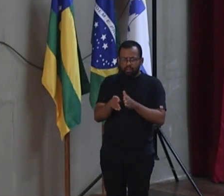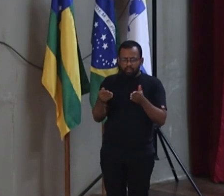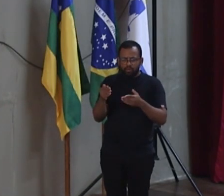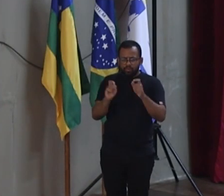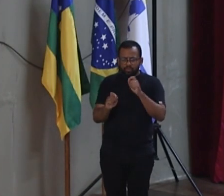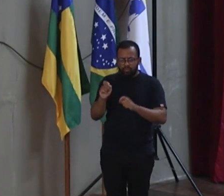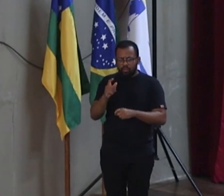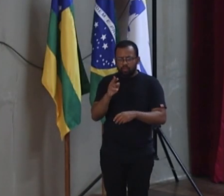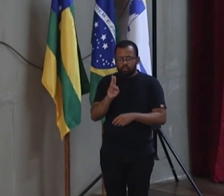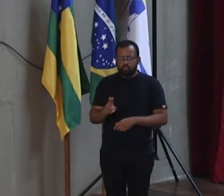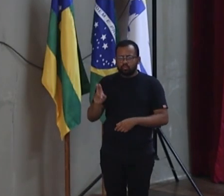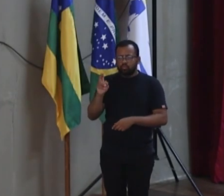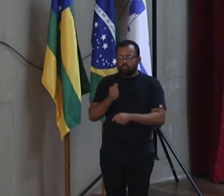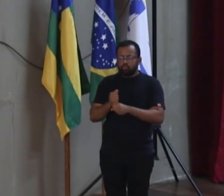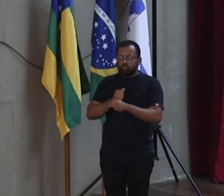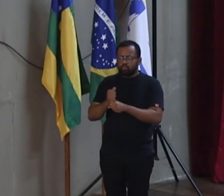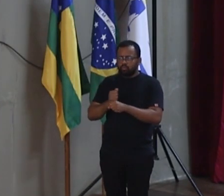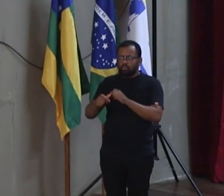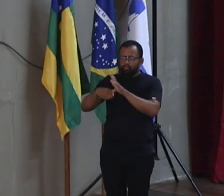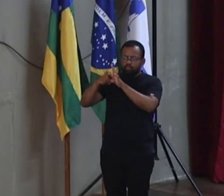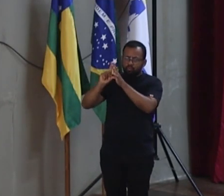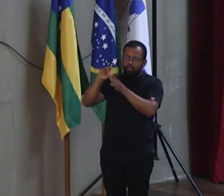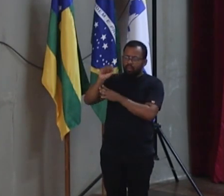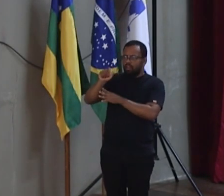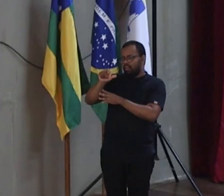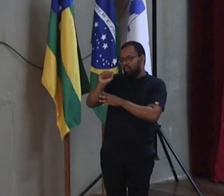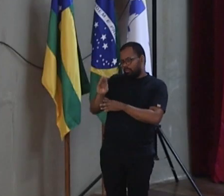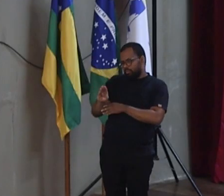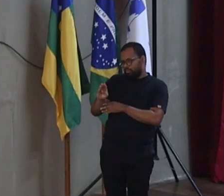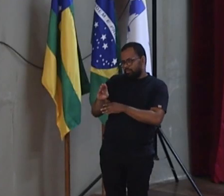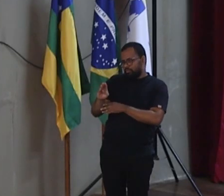agora os anos que antecederam a ALAB.